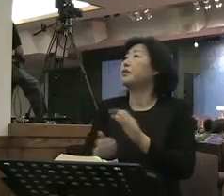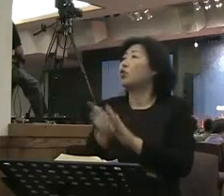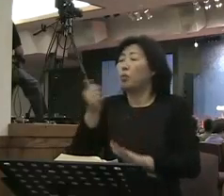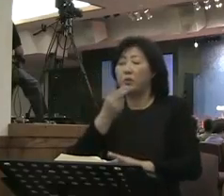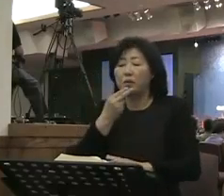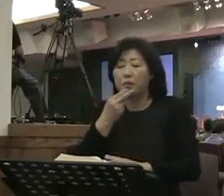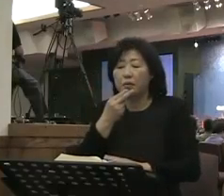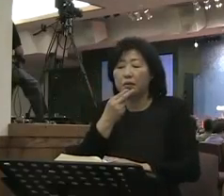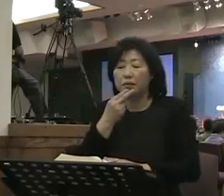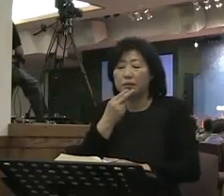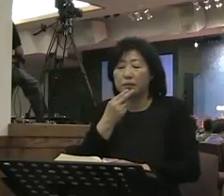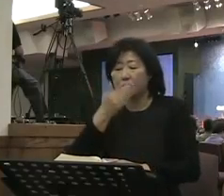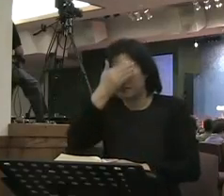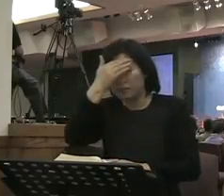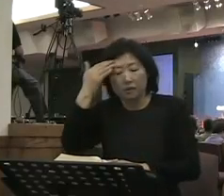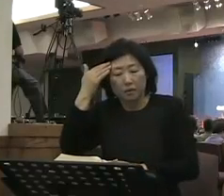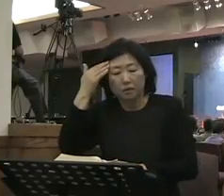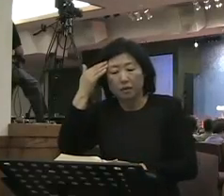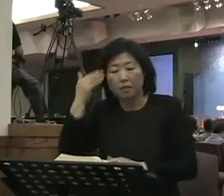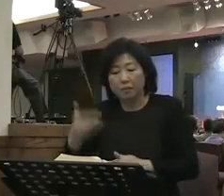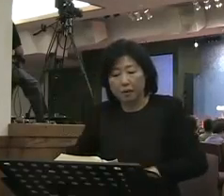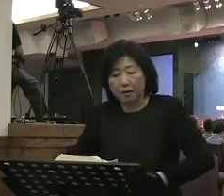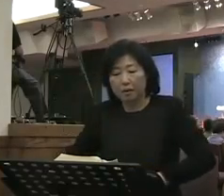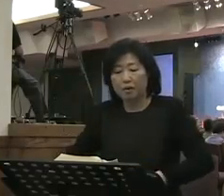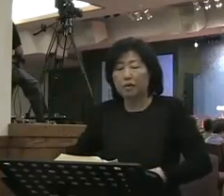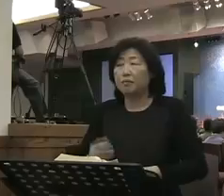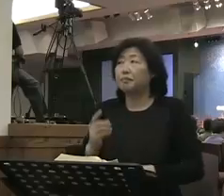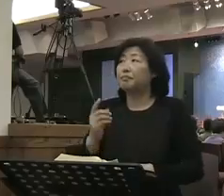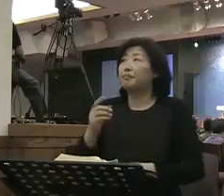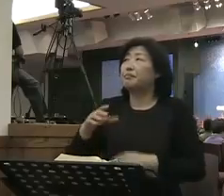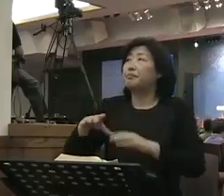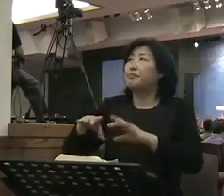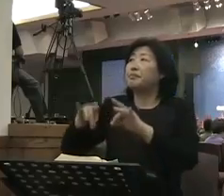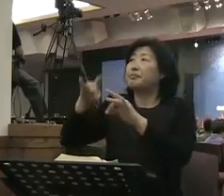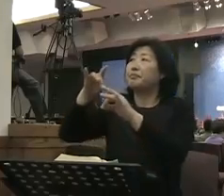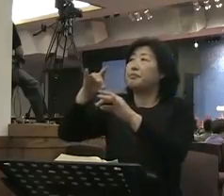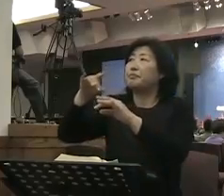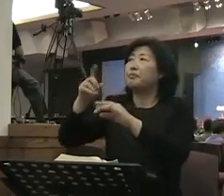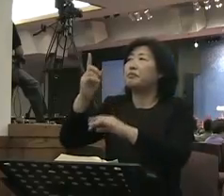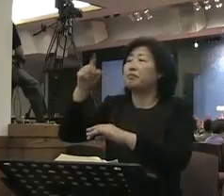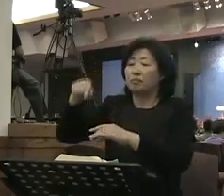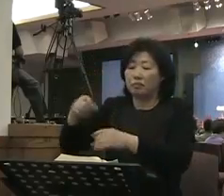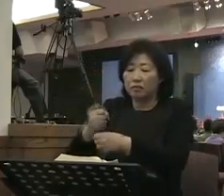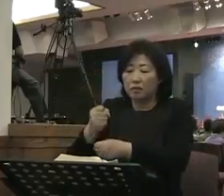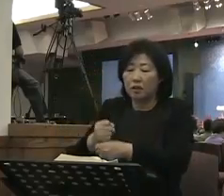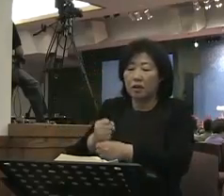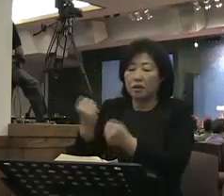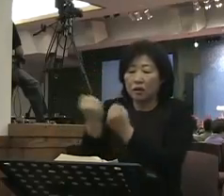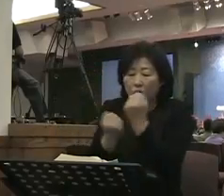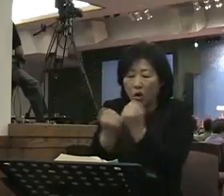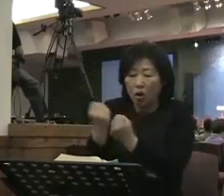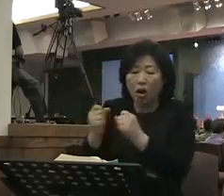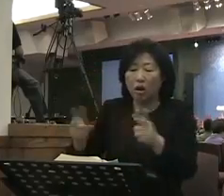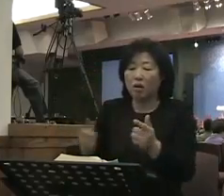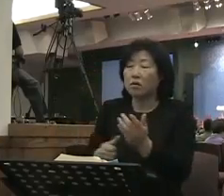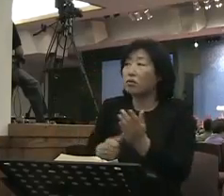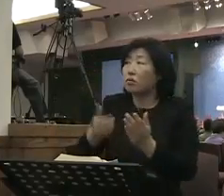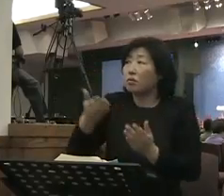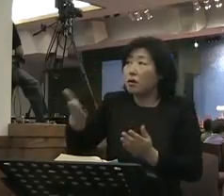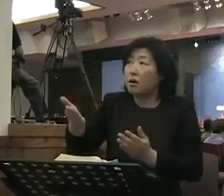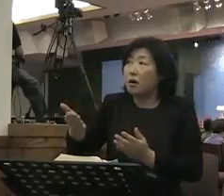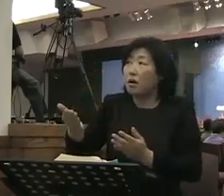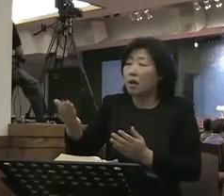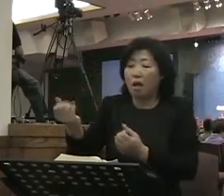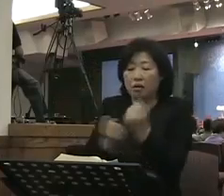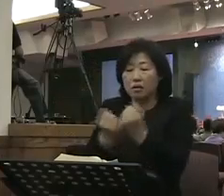소망이 없는 청소년에게 필요했던 것은 철학적인 설득력이 아니었습니다. 전문가의 해설이